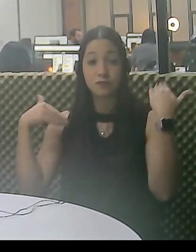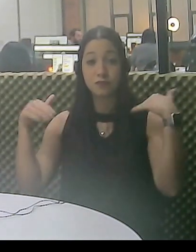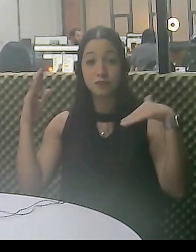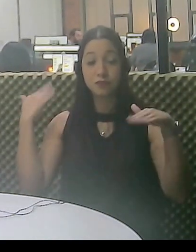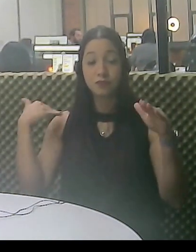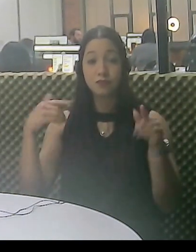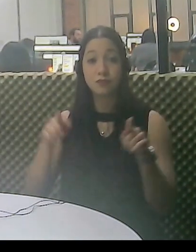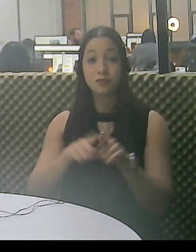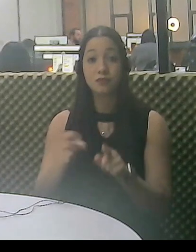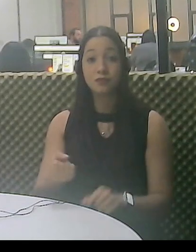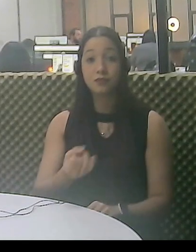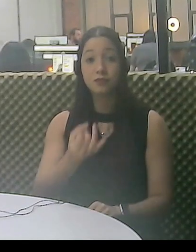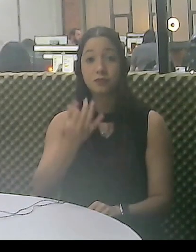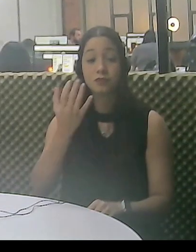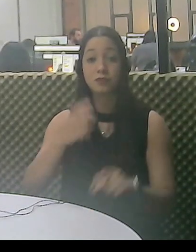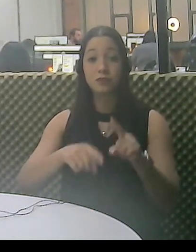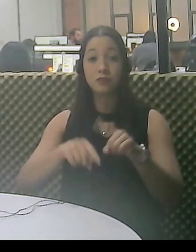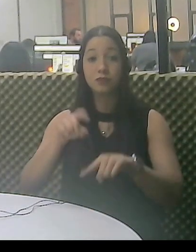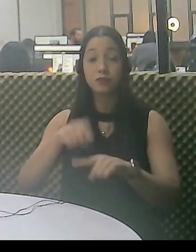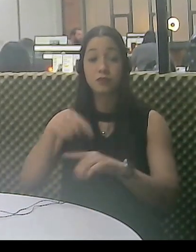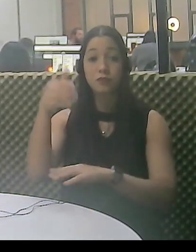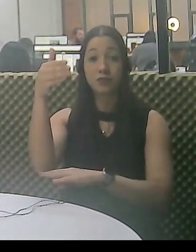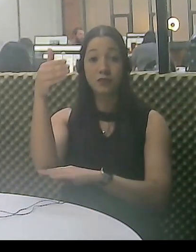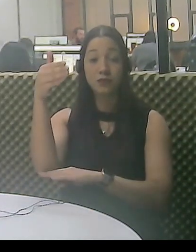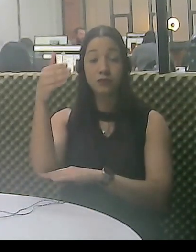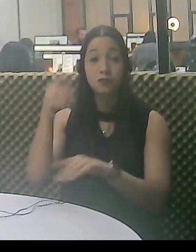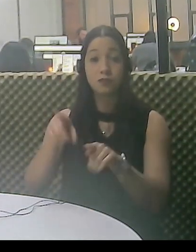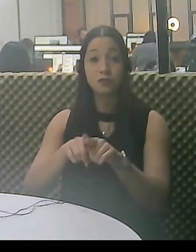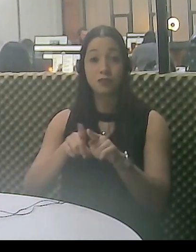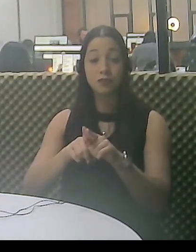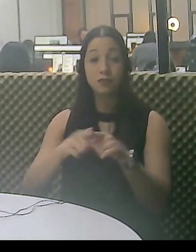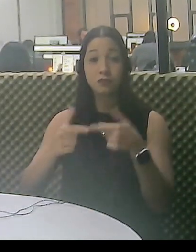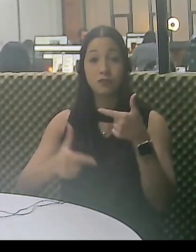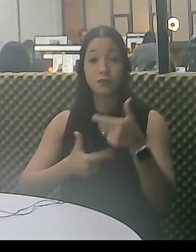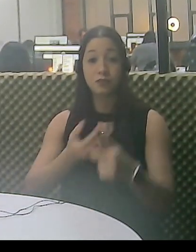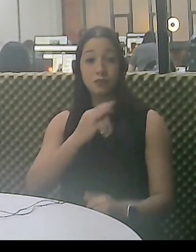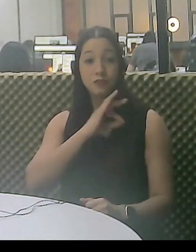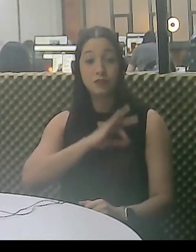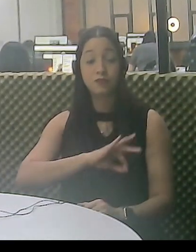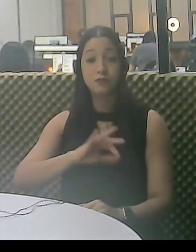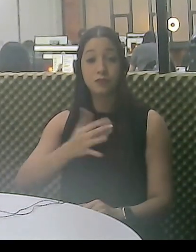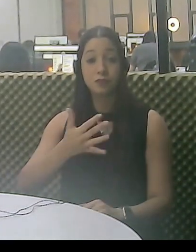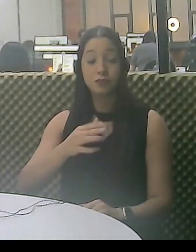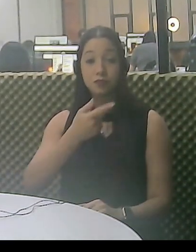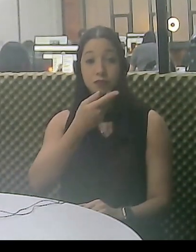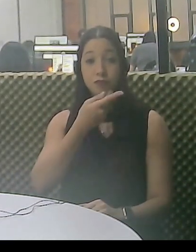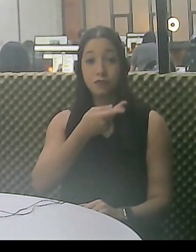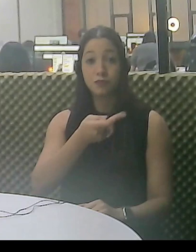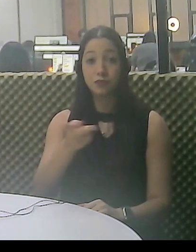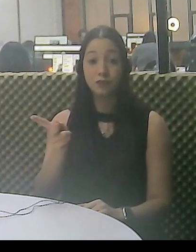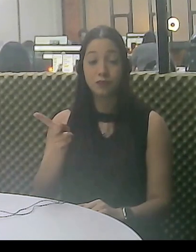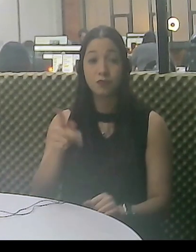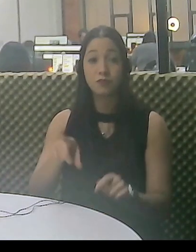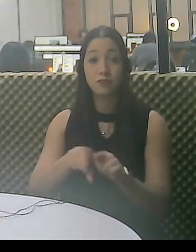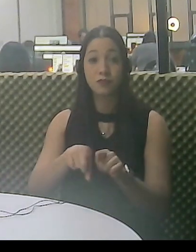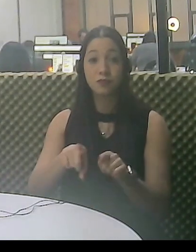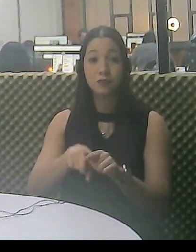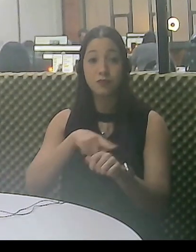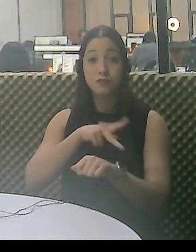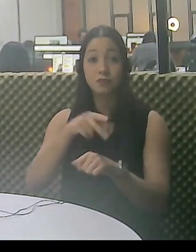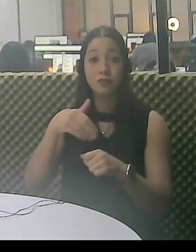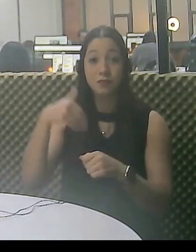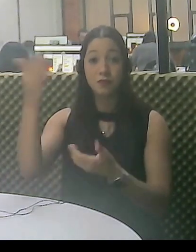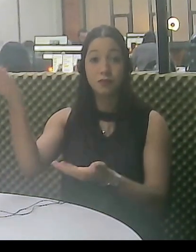como quantidade de estabelecimentos de hospedagens e de empregos que geram, estimativas de visitantes domésticos e